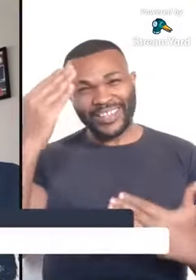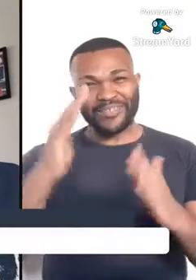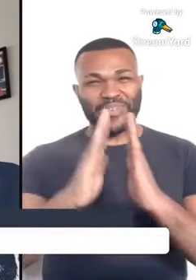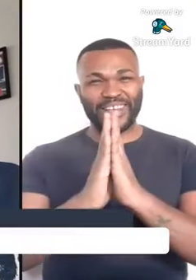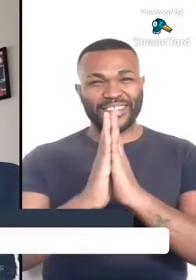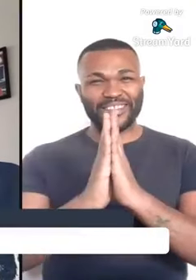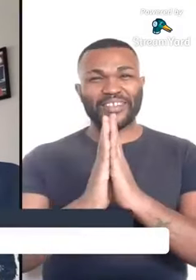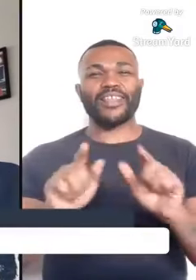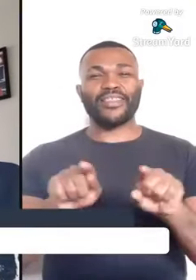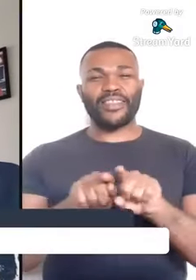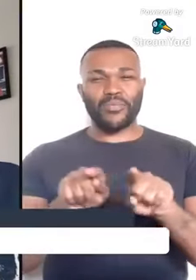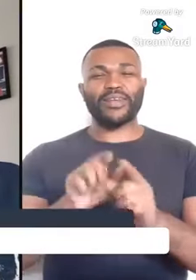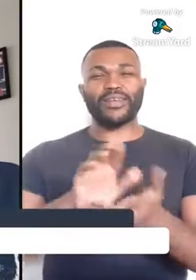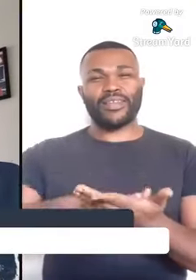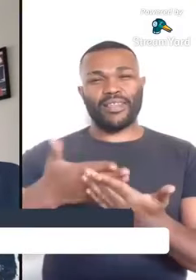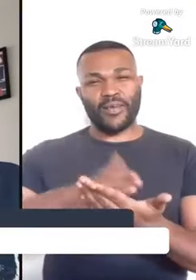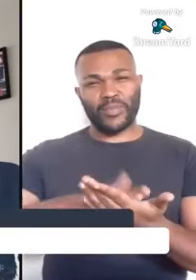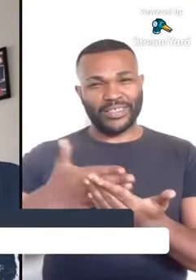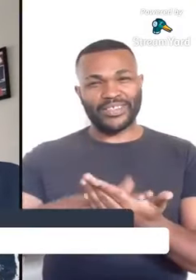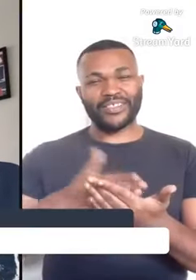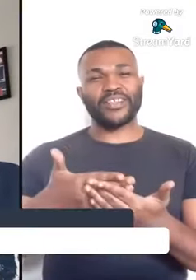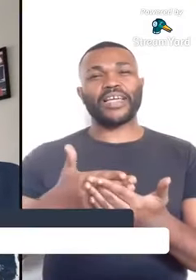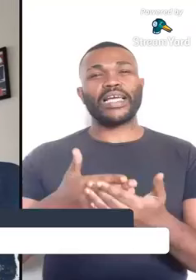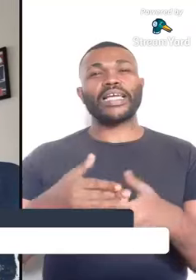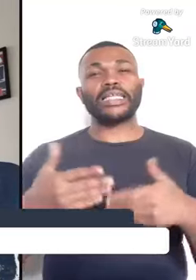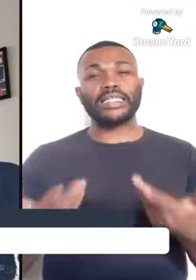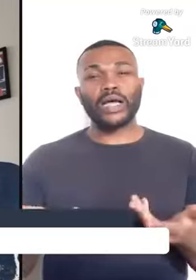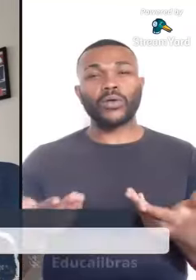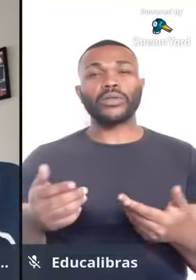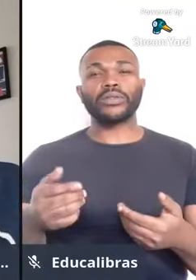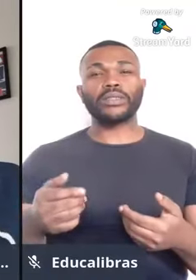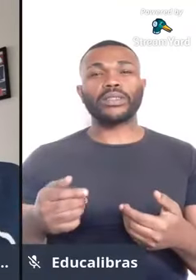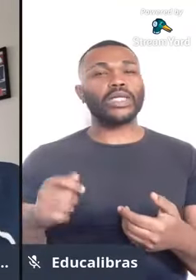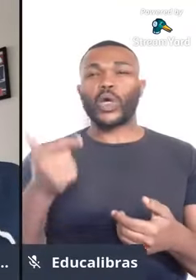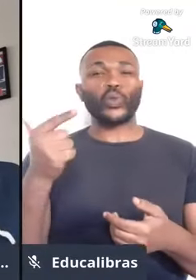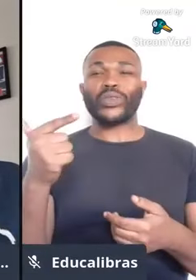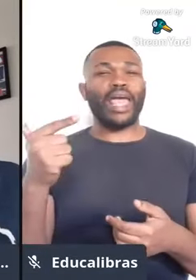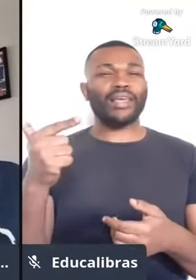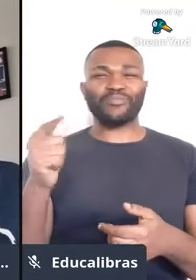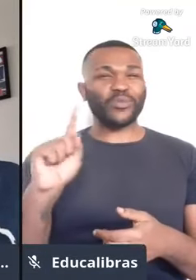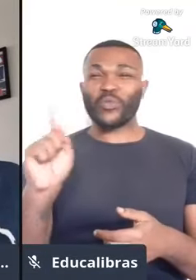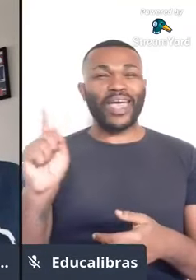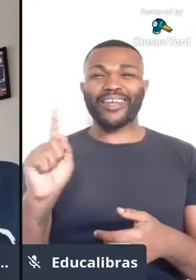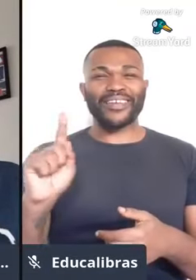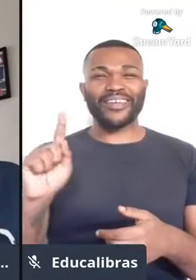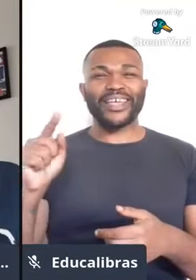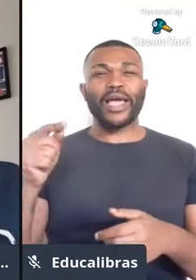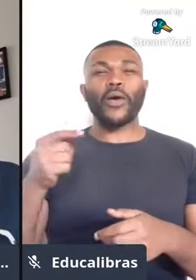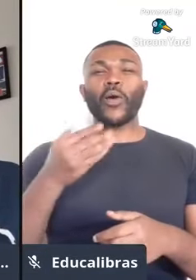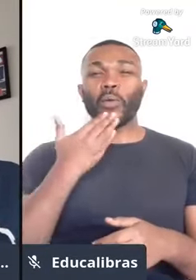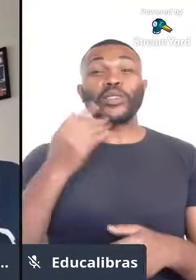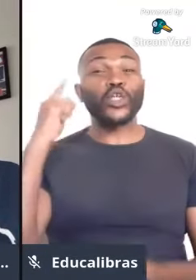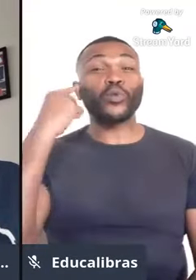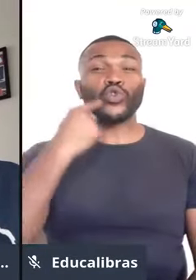grande intérprete. Qual é o sinal do Ventura, Adriano? Não